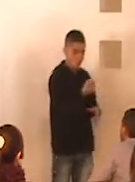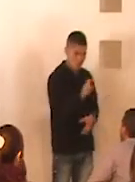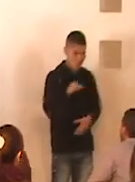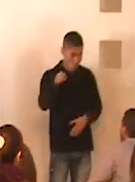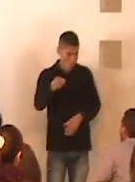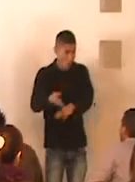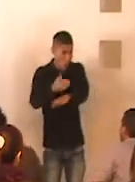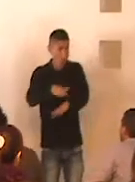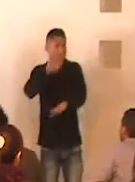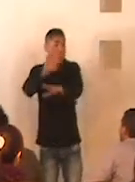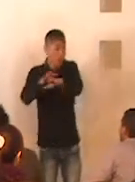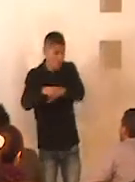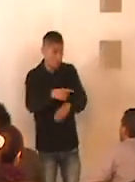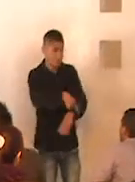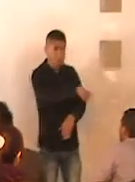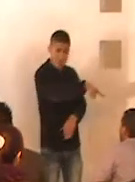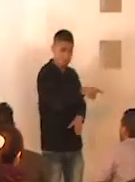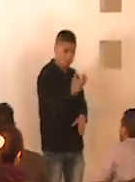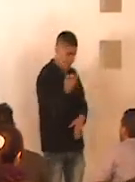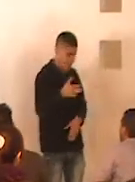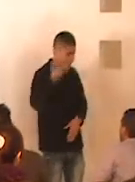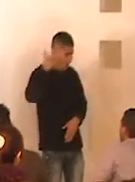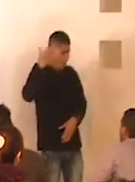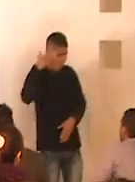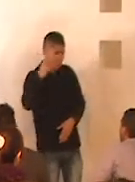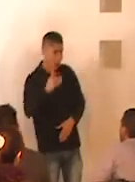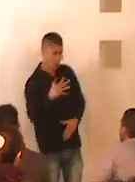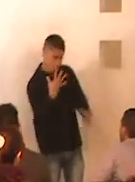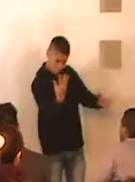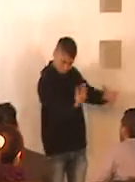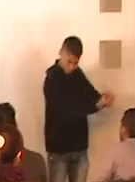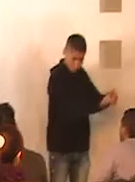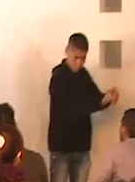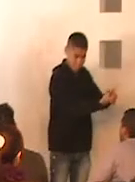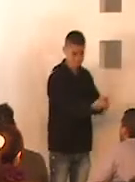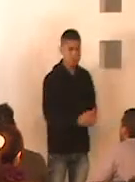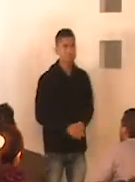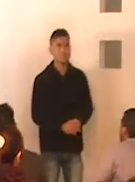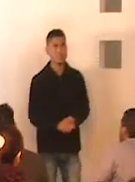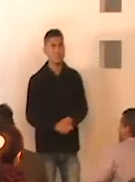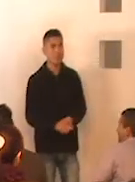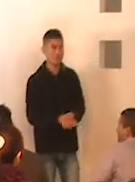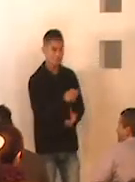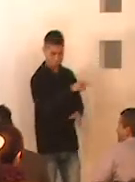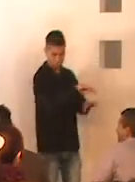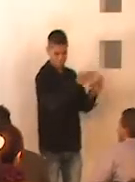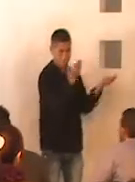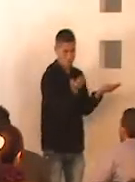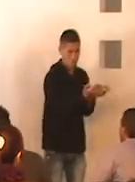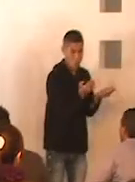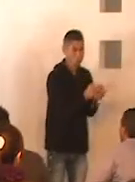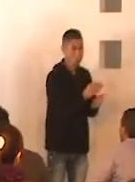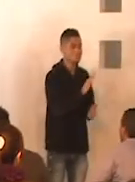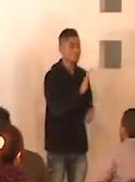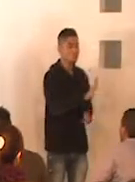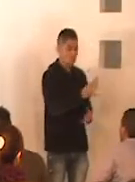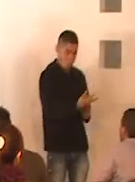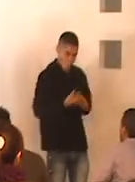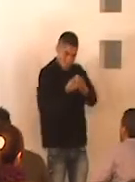en el colegio. De hecho, el año pasado, a final de año, el Consejo Directivo tuvo que sacar buscar una resolución